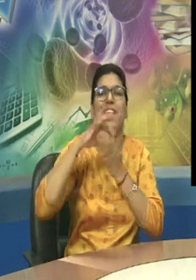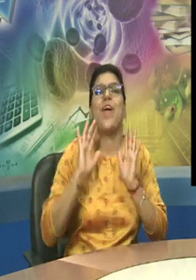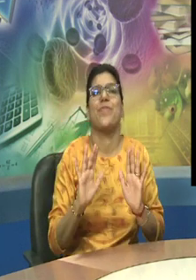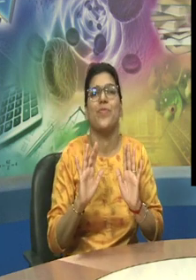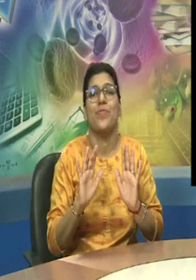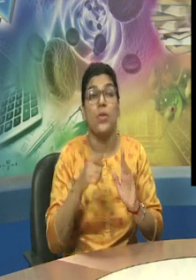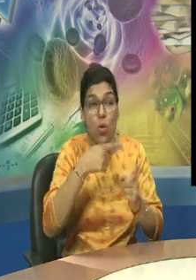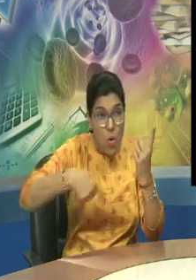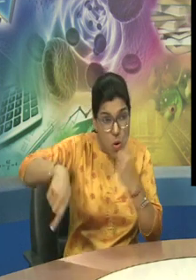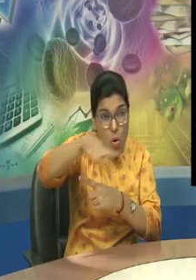सर्वत्र